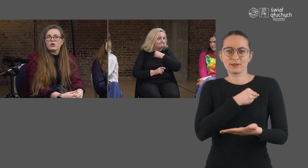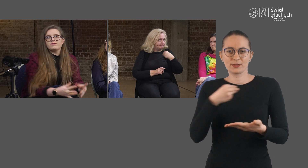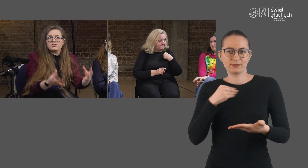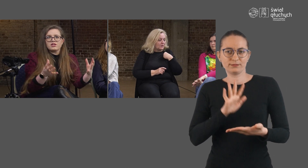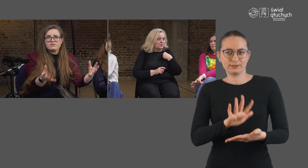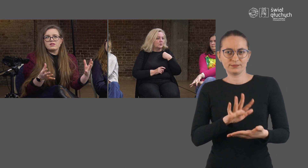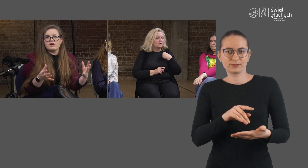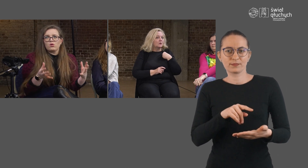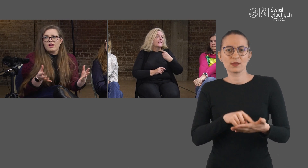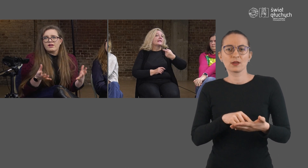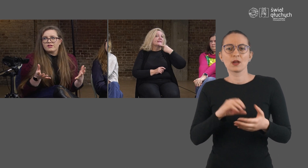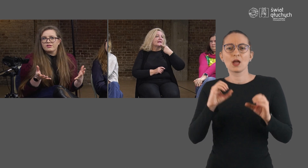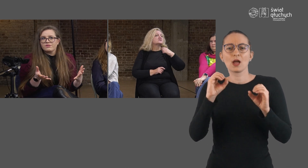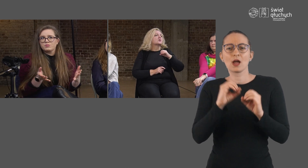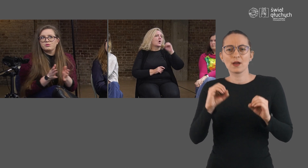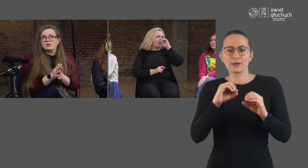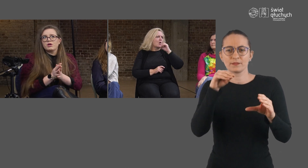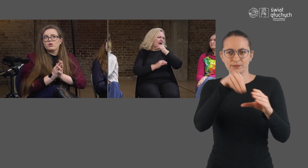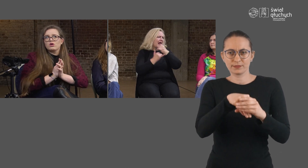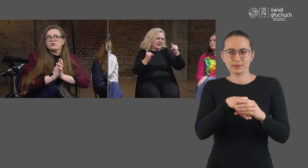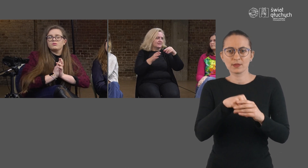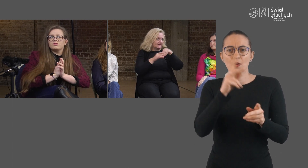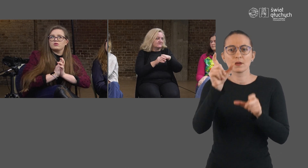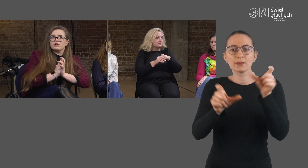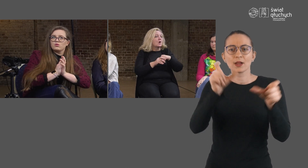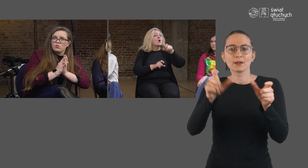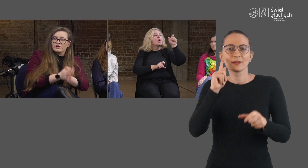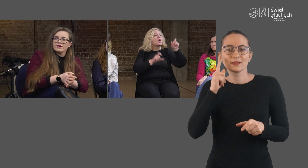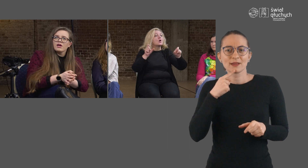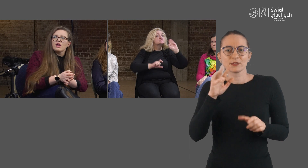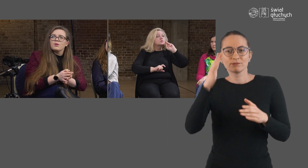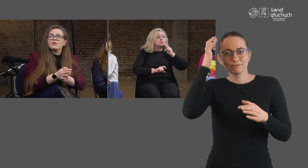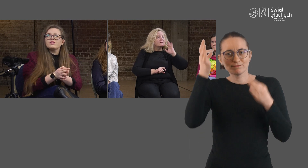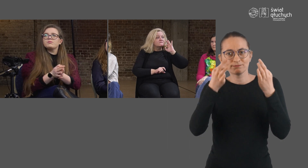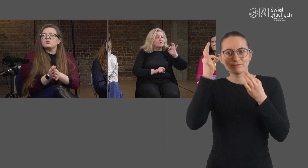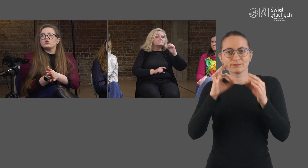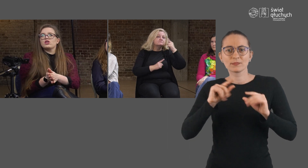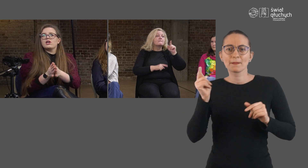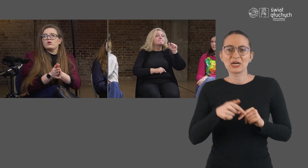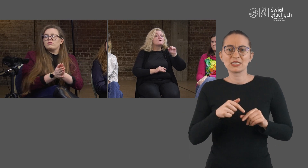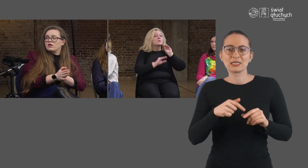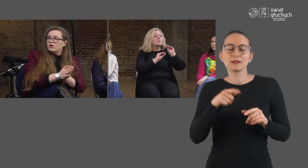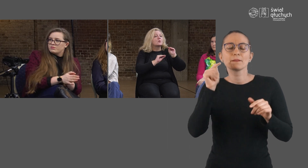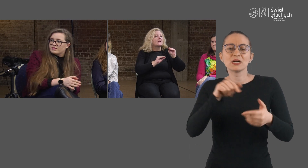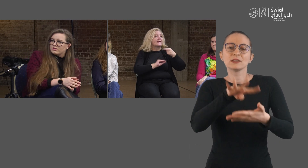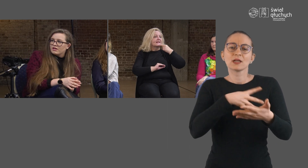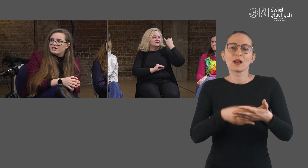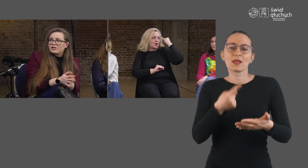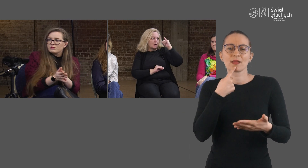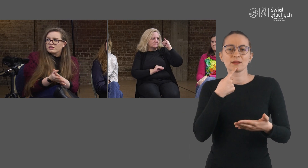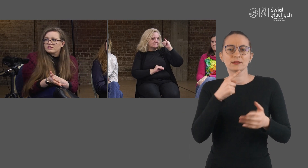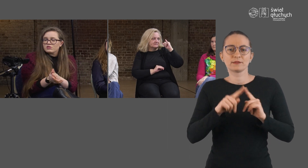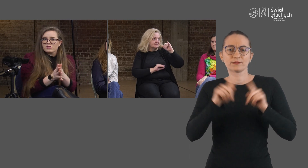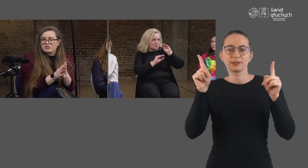tam w sensie języki oralne w przypadku osób głuchych powinny być uczone jako język obcy.